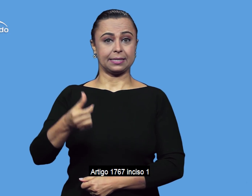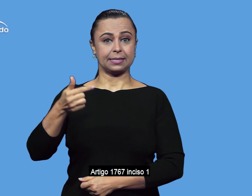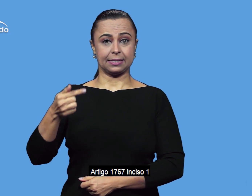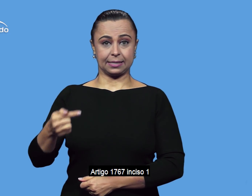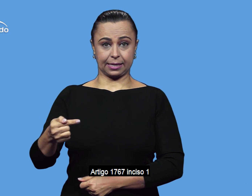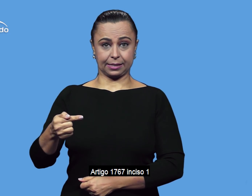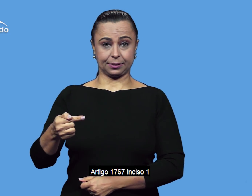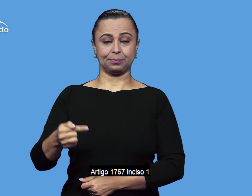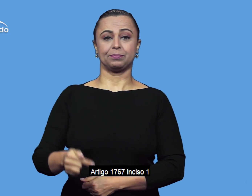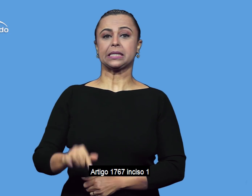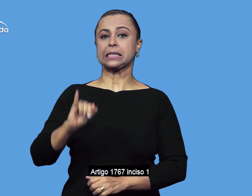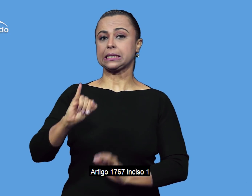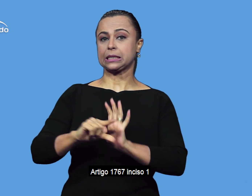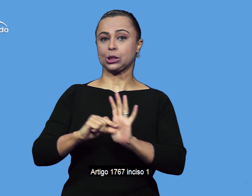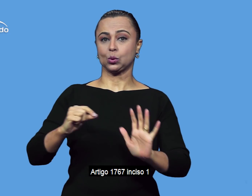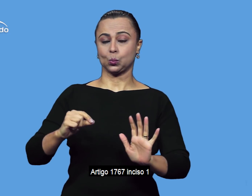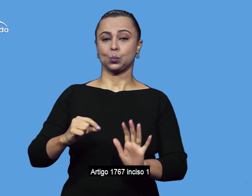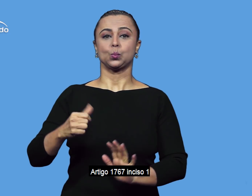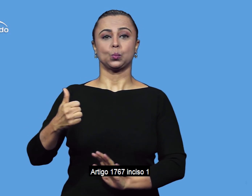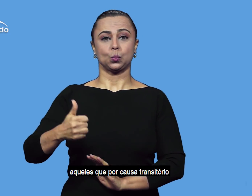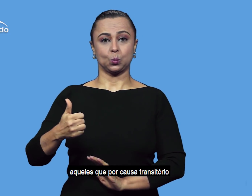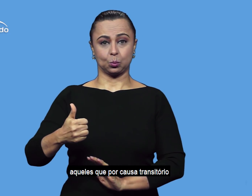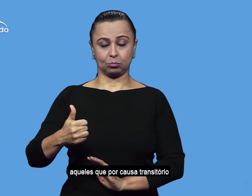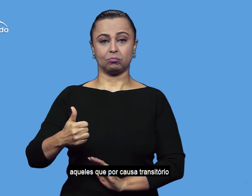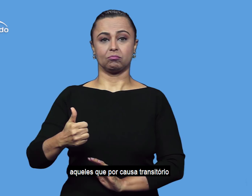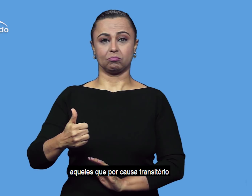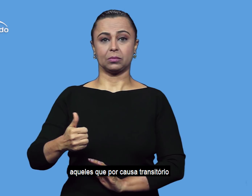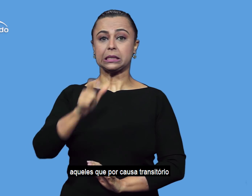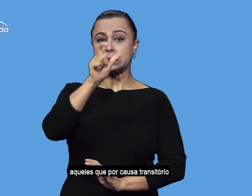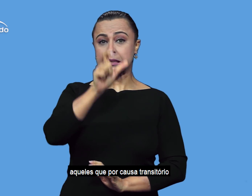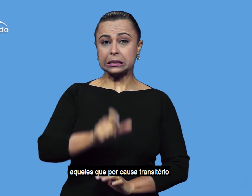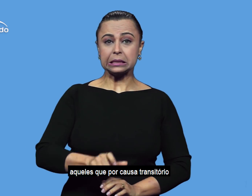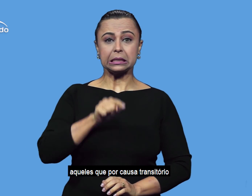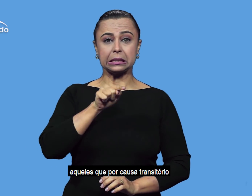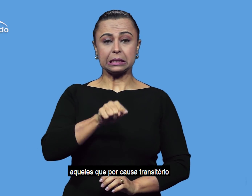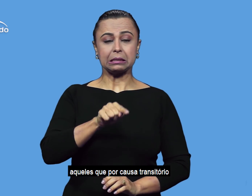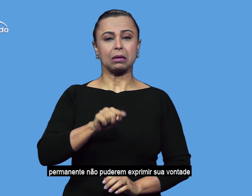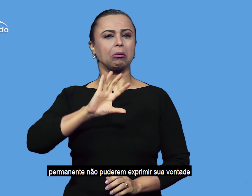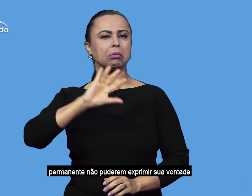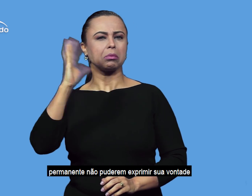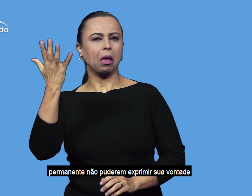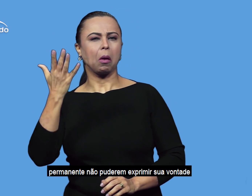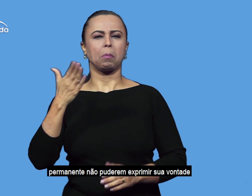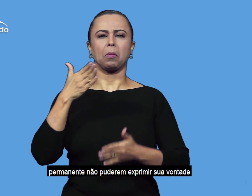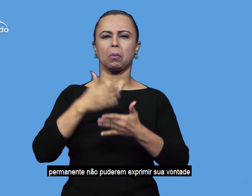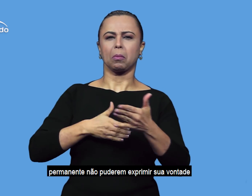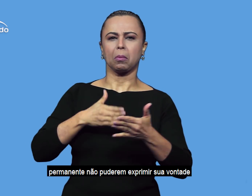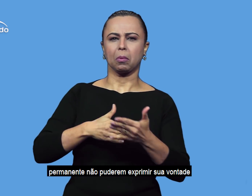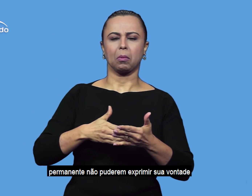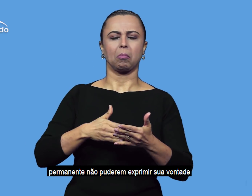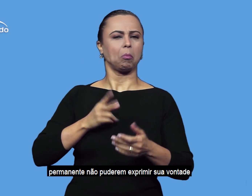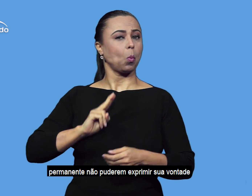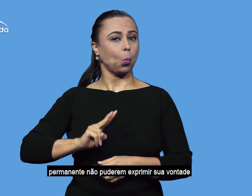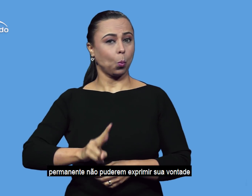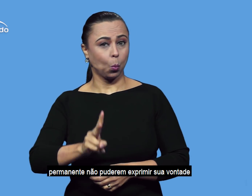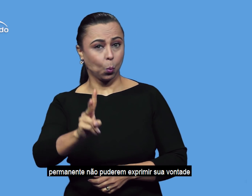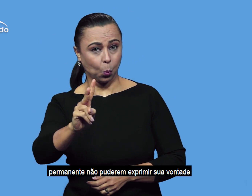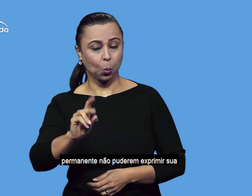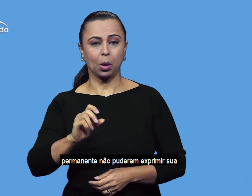1767 inciso 1 aqueles que por causa transitório permanente não puderem exprimir